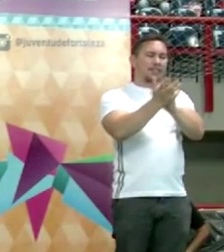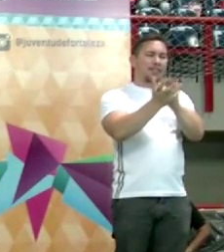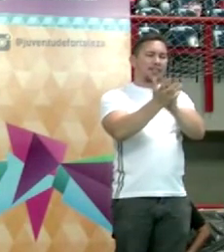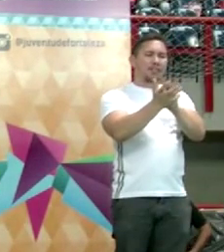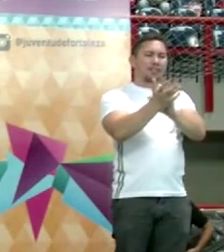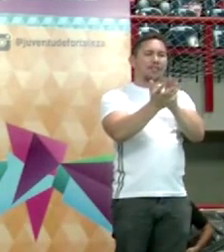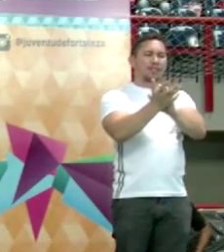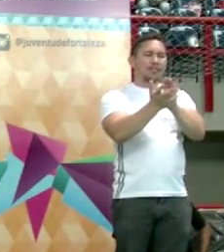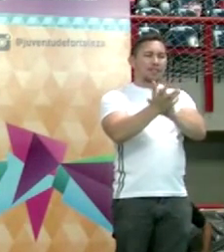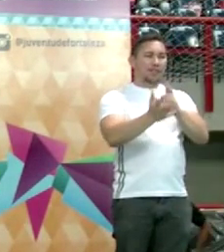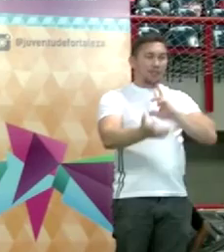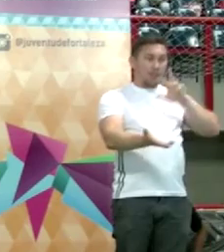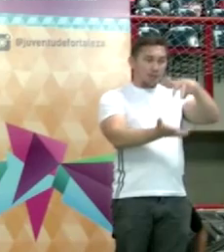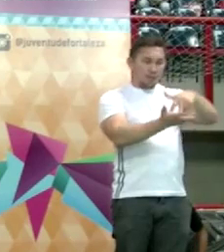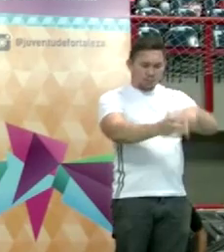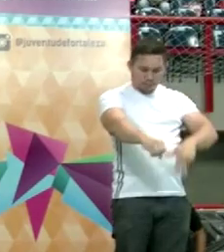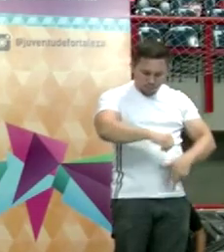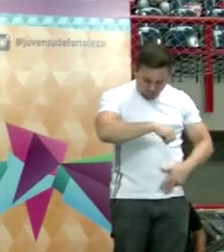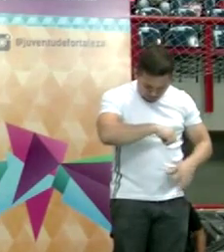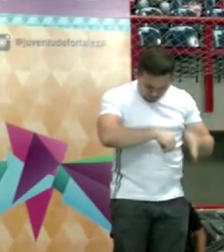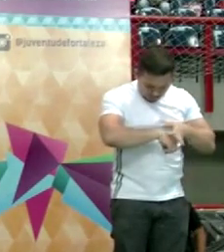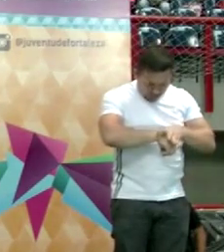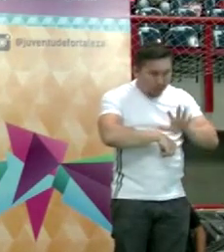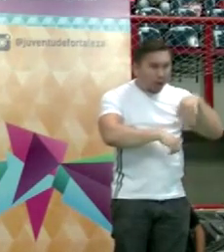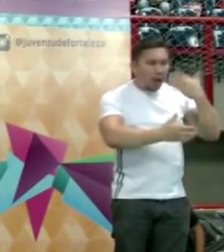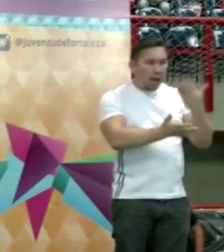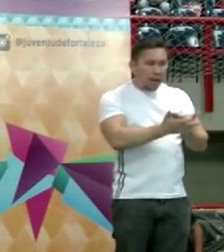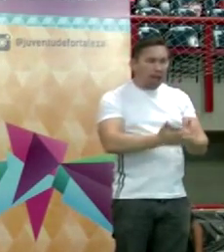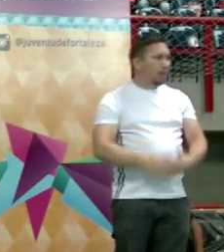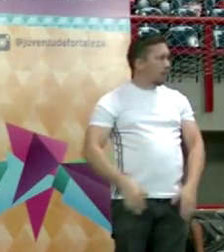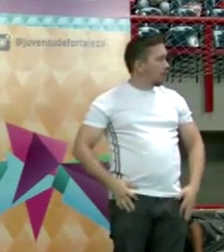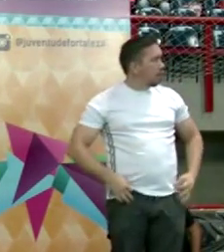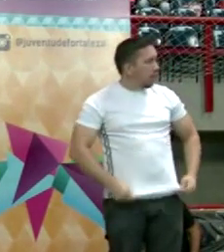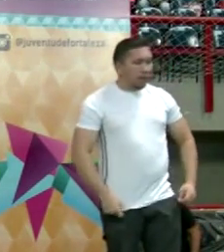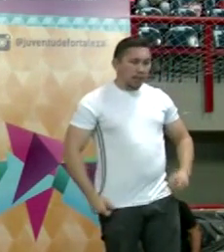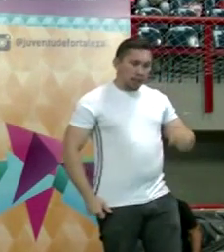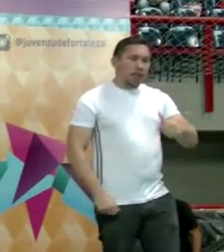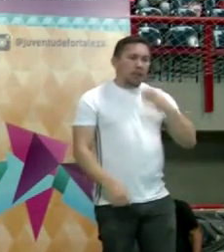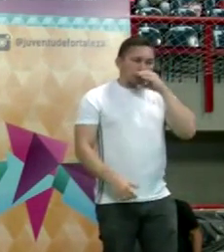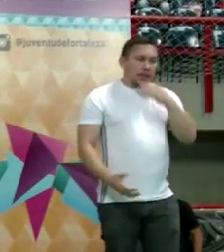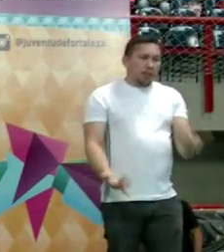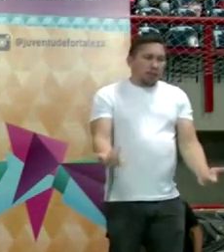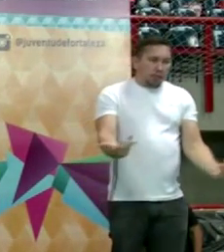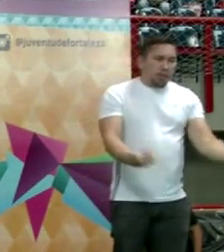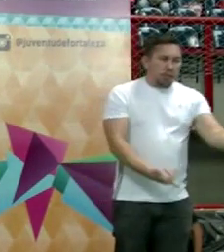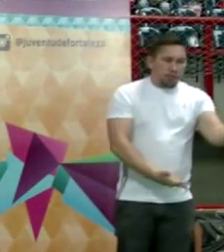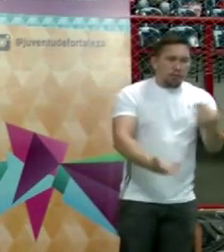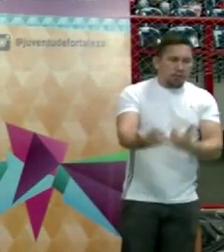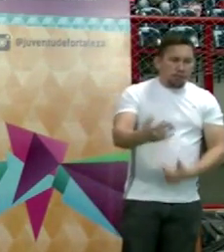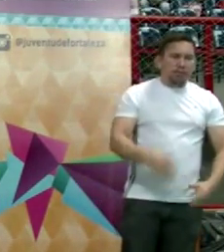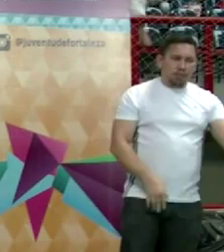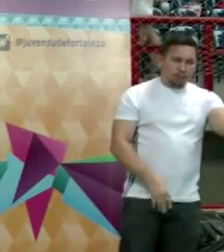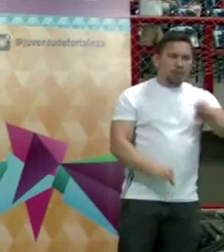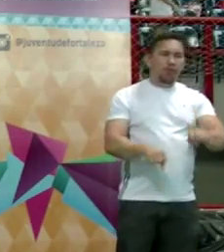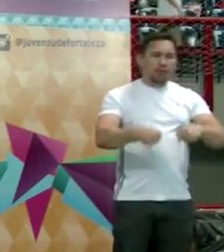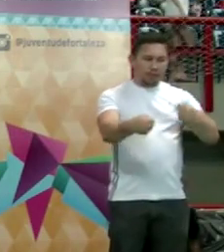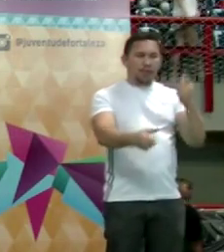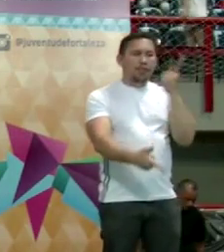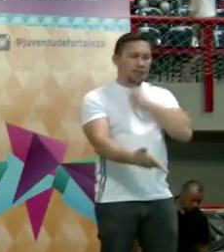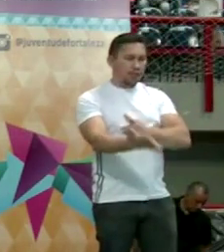vocês estarem aqui até uma hora dessa, numa brasa dessa, é muita vontade de